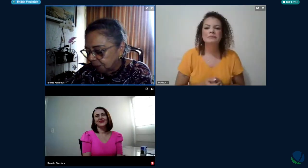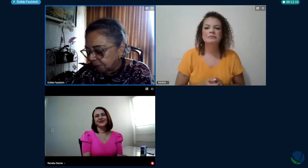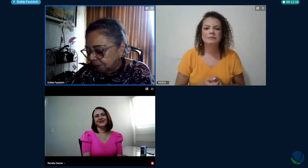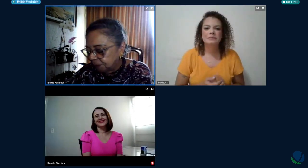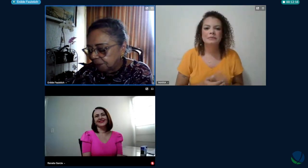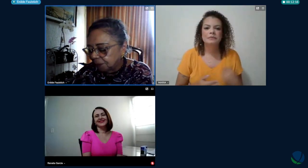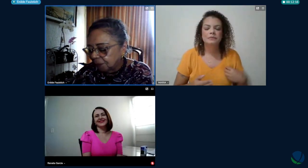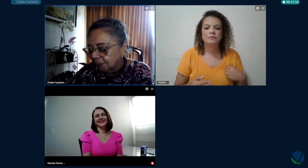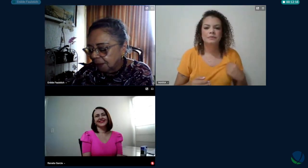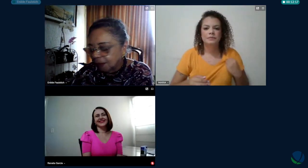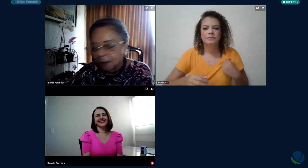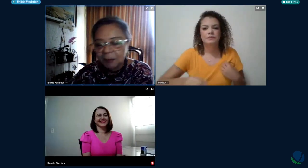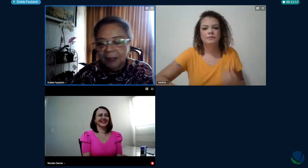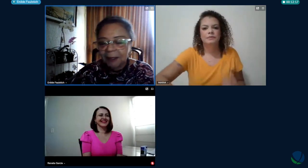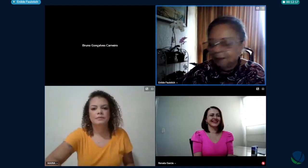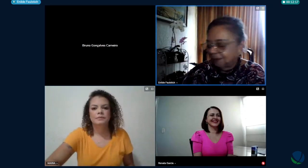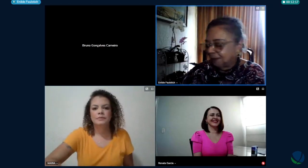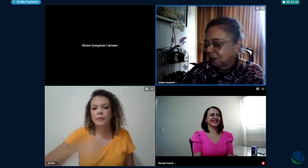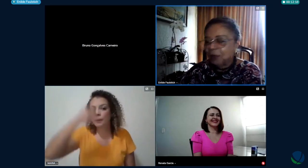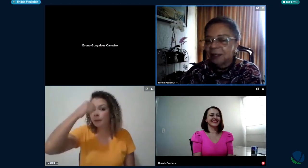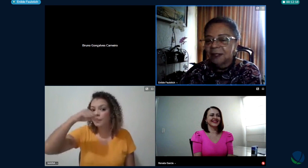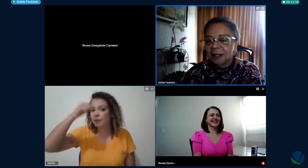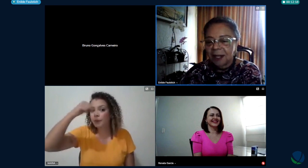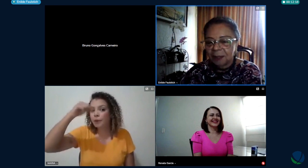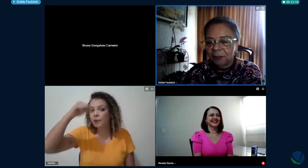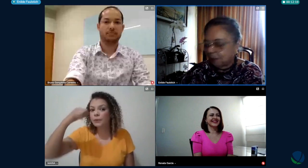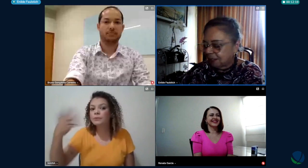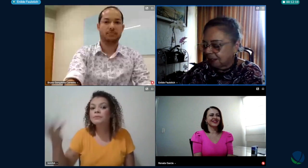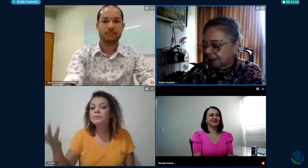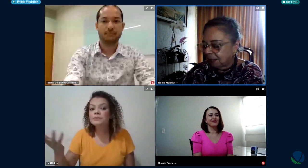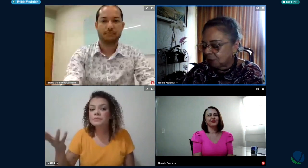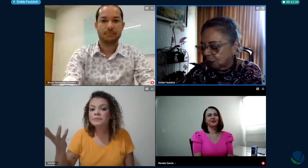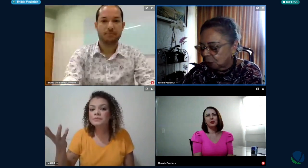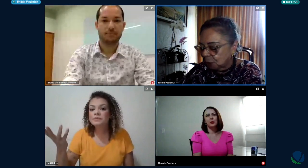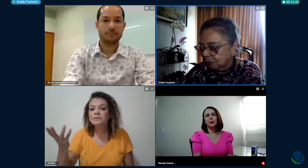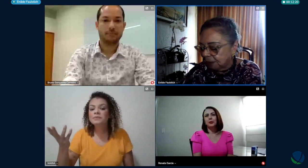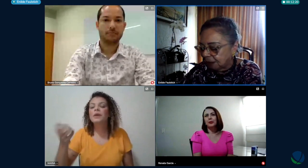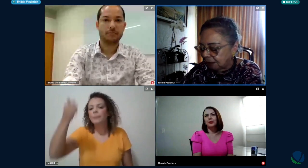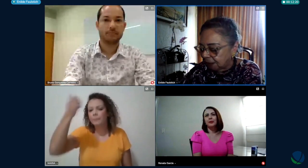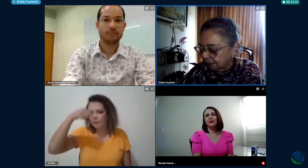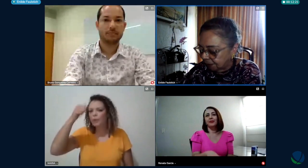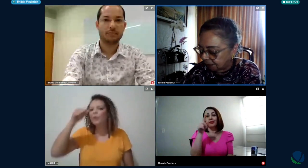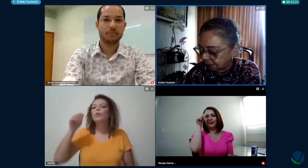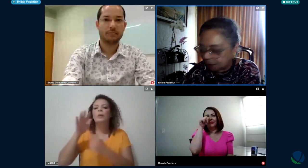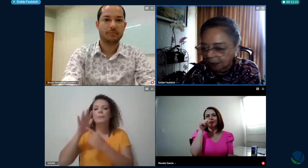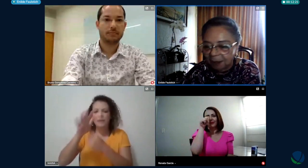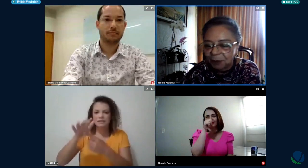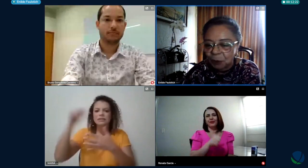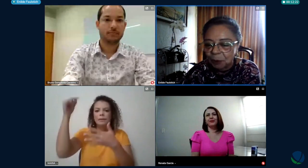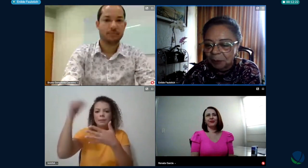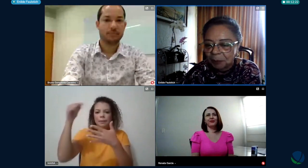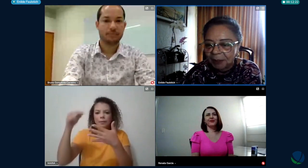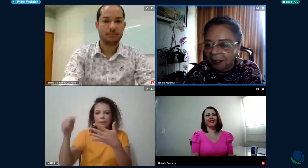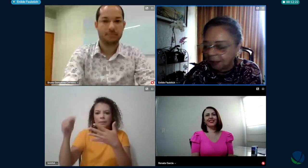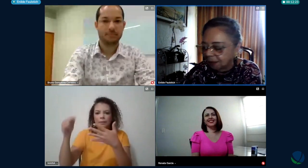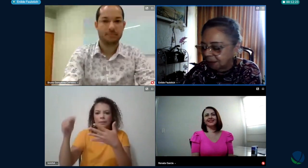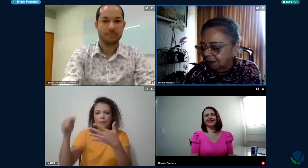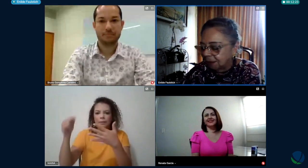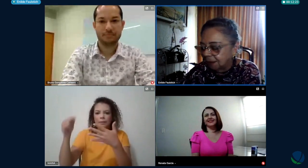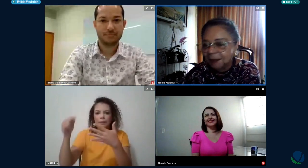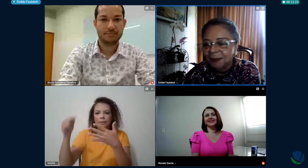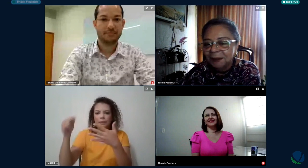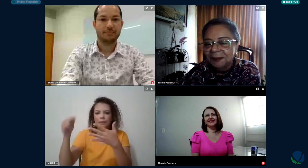Bruno, para conversar, para apresentar as questões para a Daniela. Para a